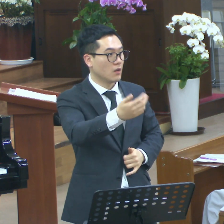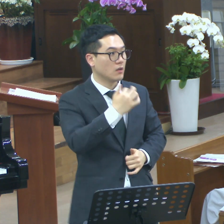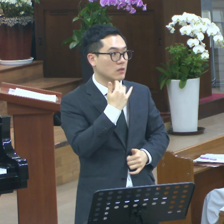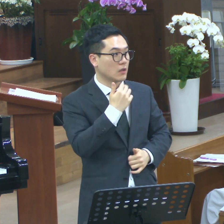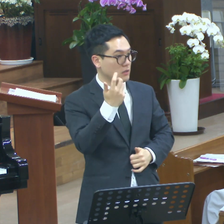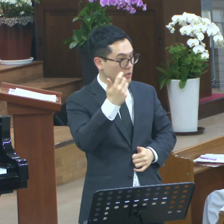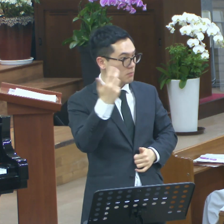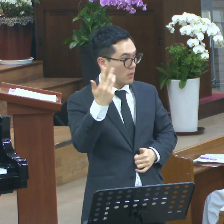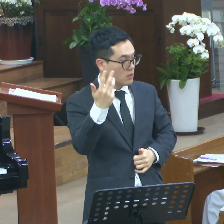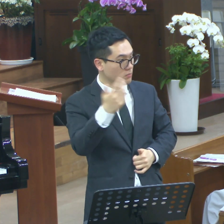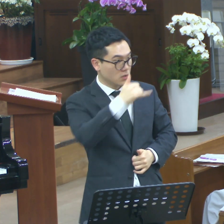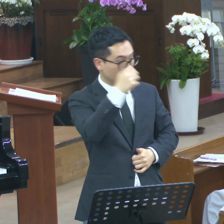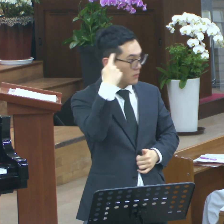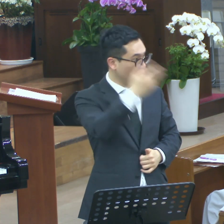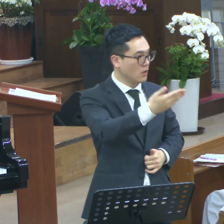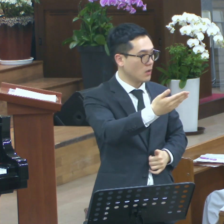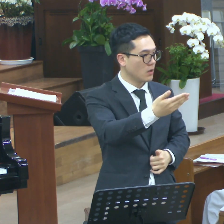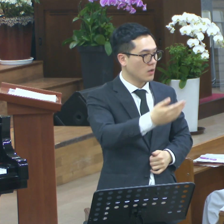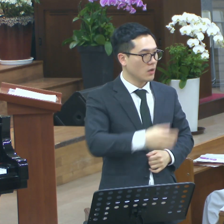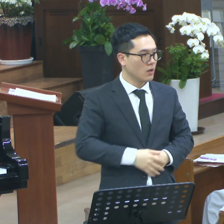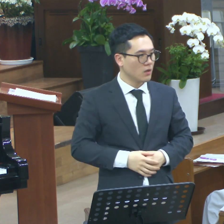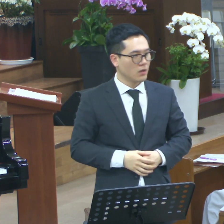한 끼라도 사람이라면 이러면서